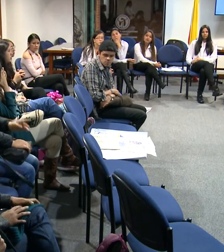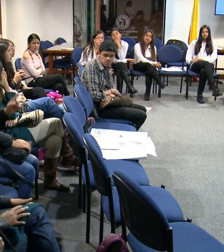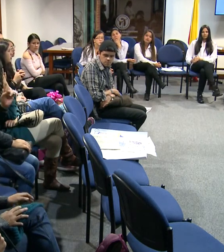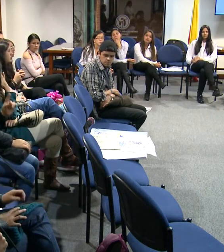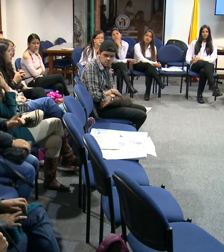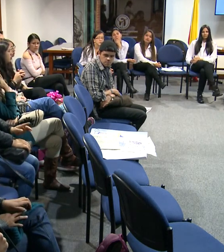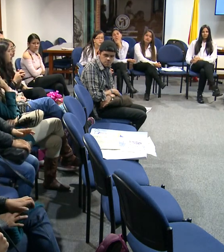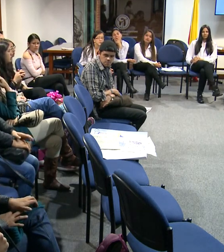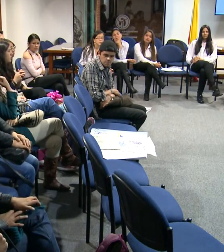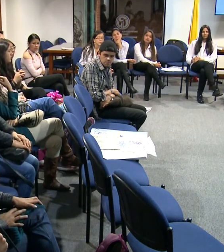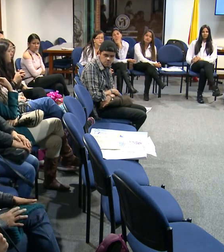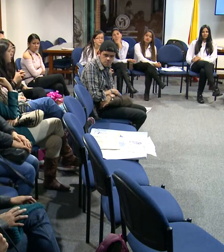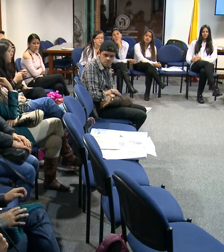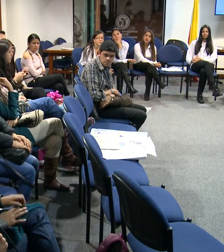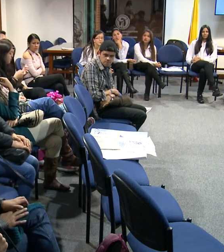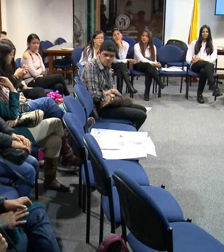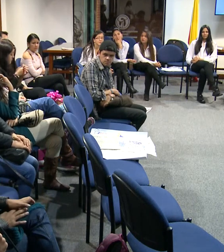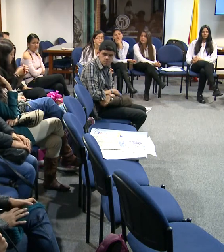ciencias,